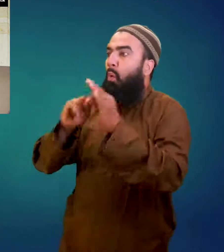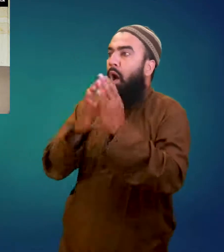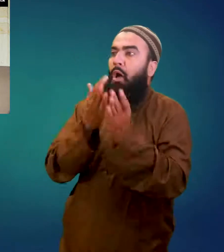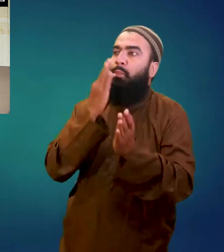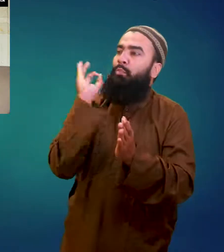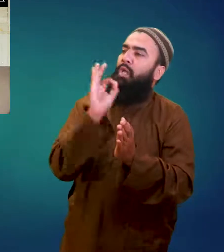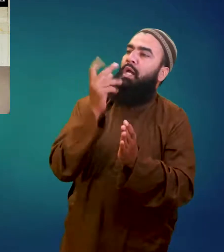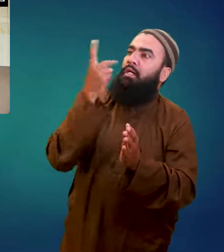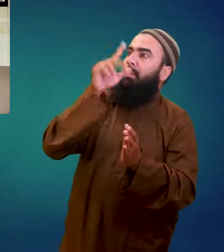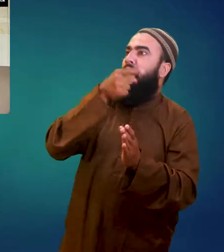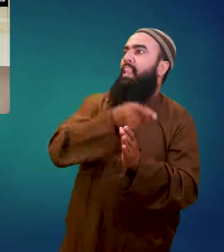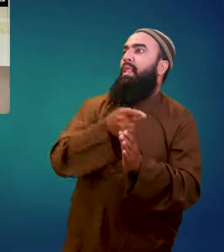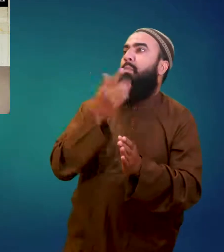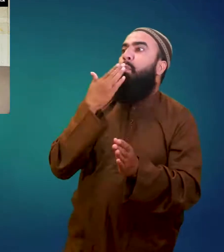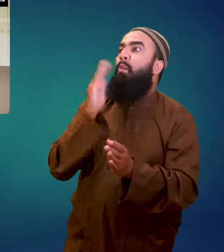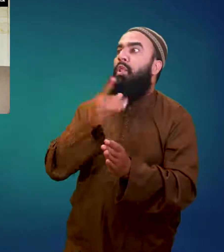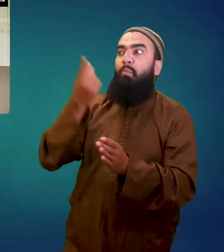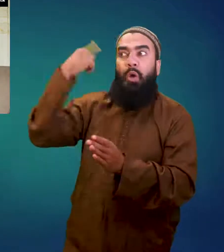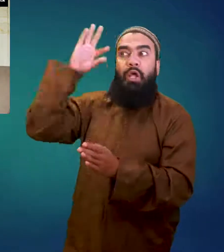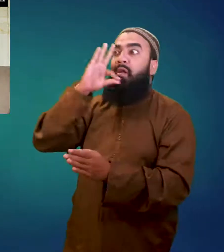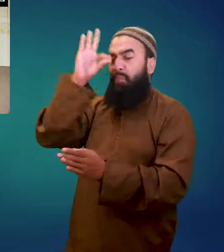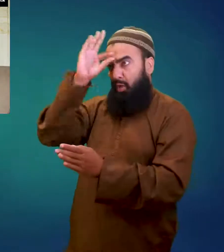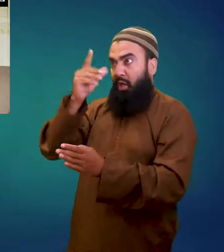کتابوں کی تصدیق کرتی ہے۔